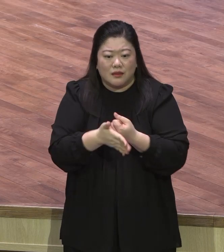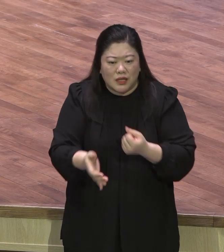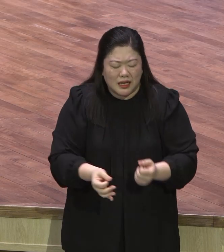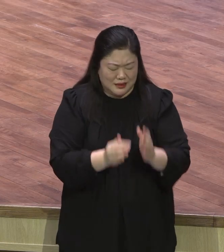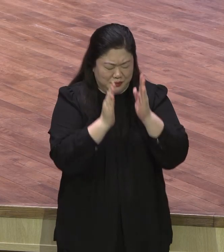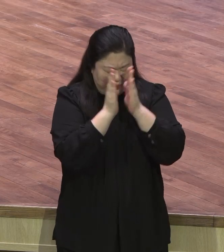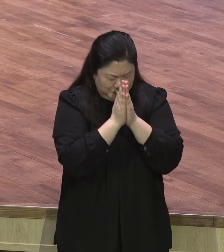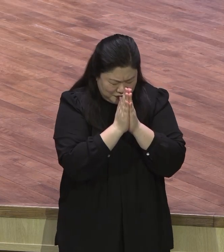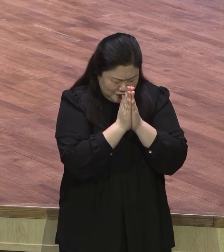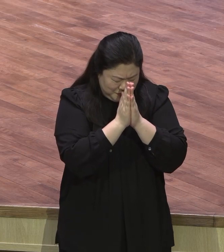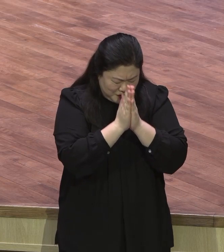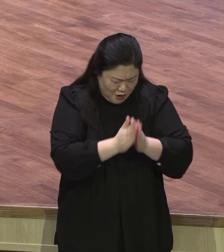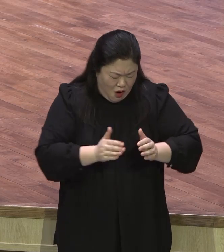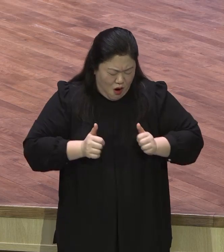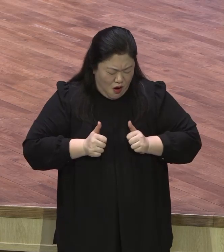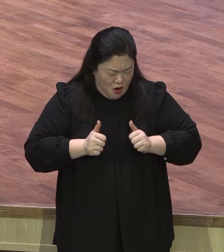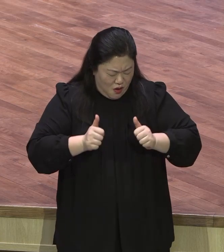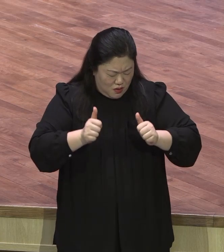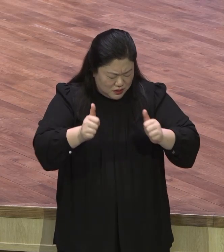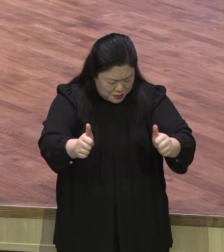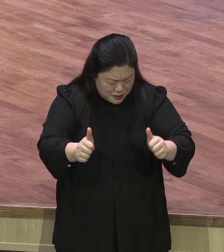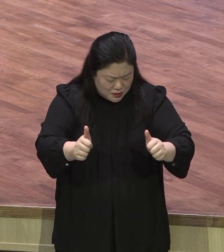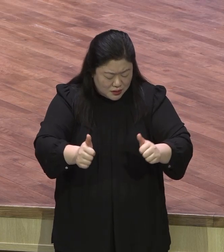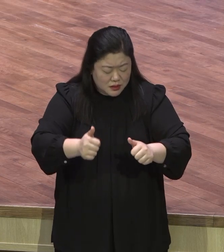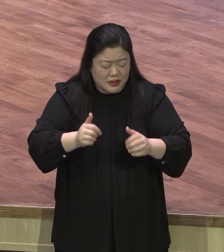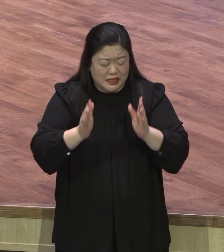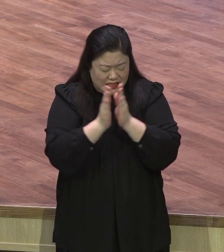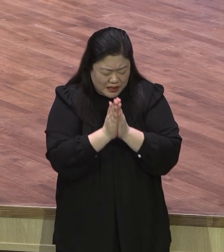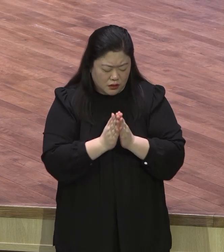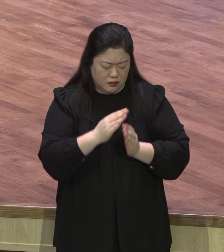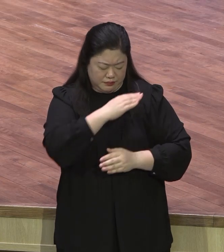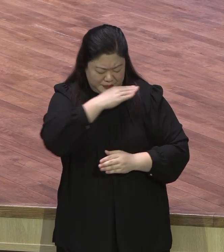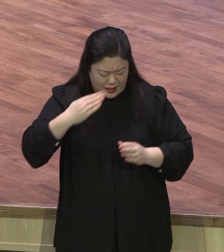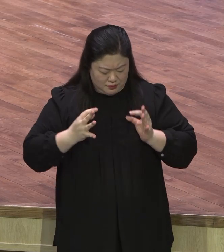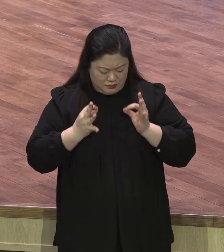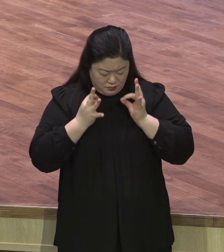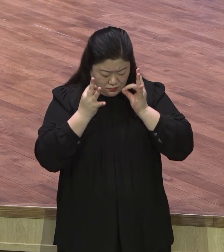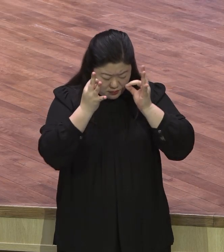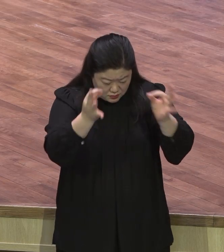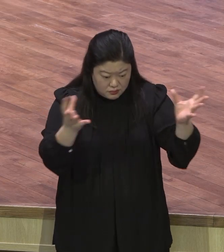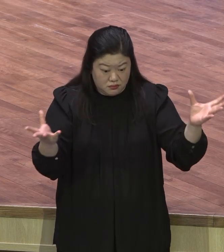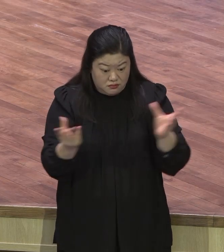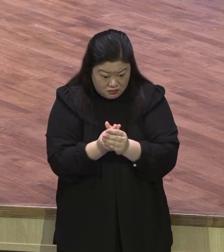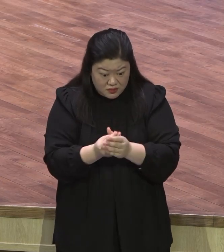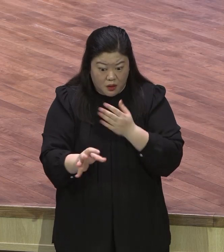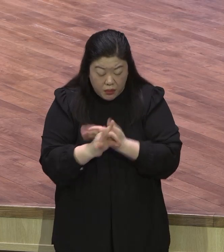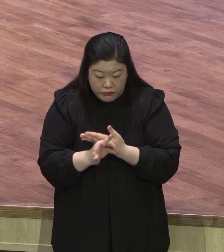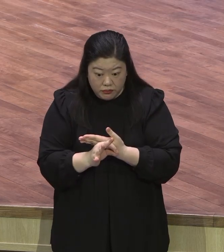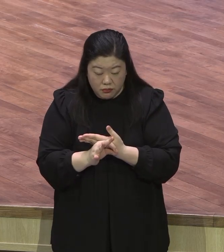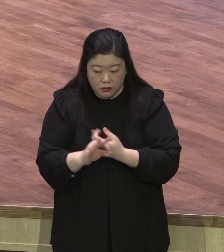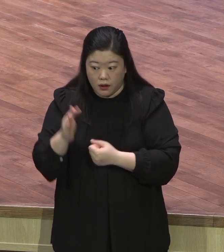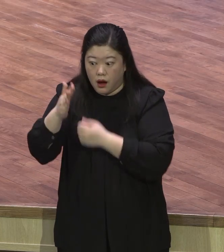기도하는 사람이다 라고 인정받아야 되겠구나 기도의 사람 기도의 사람은 절대 인분지 않습니다